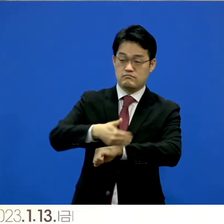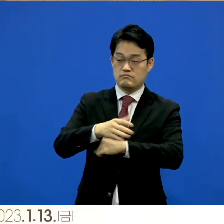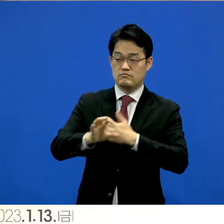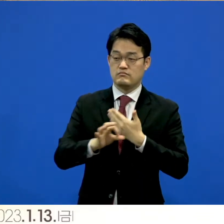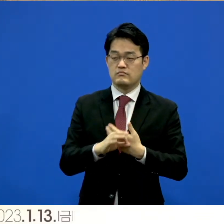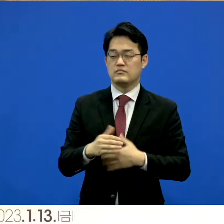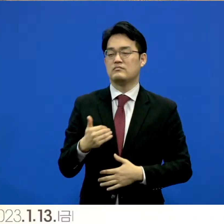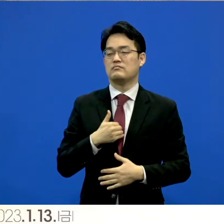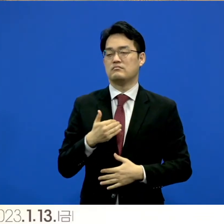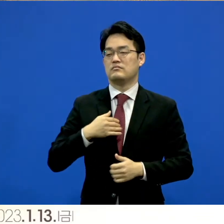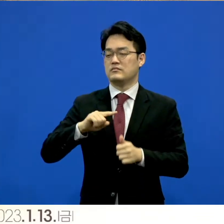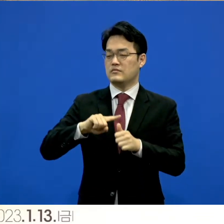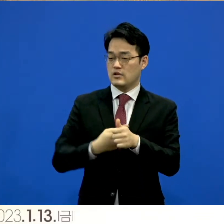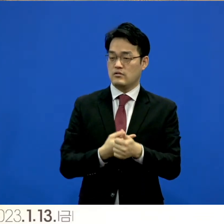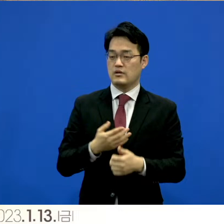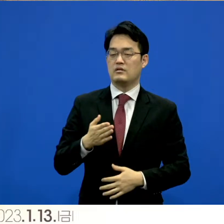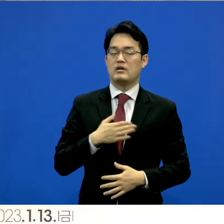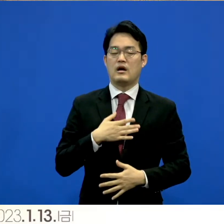있습니다.